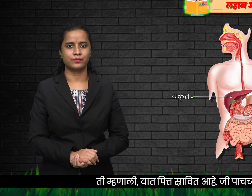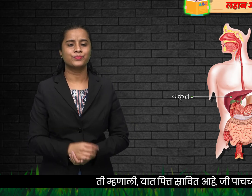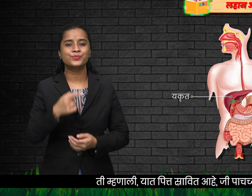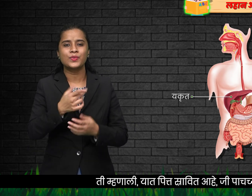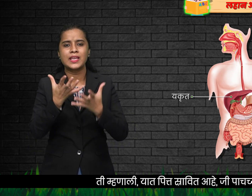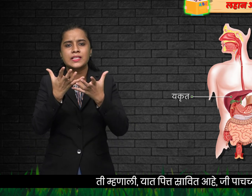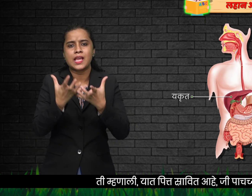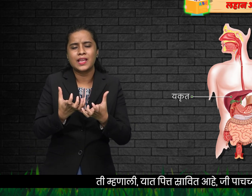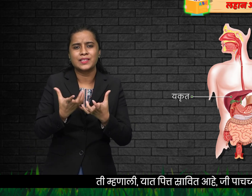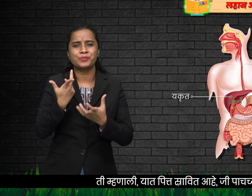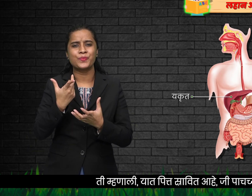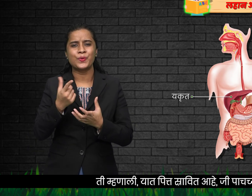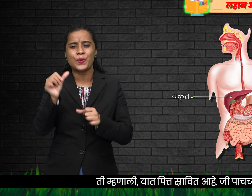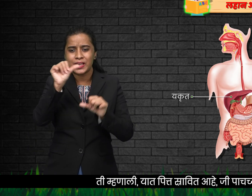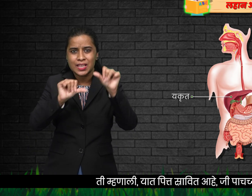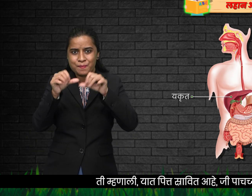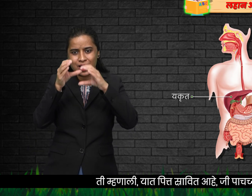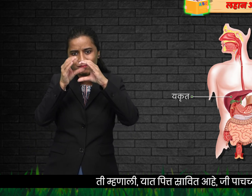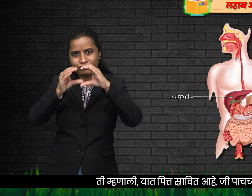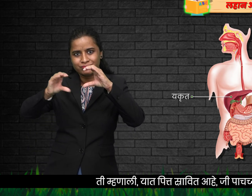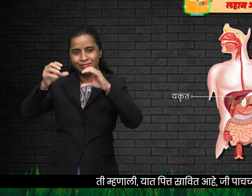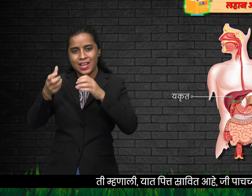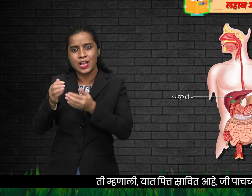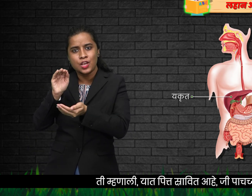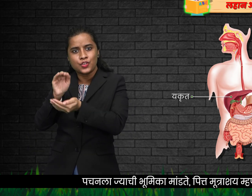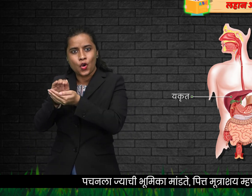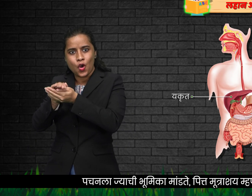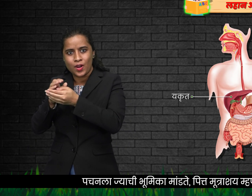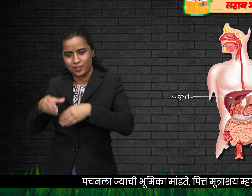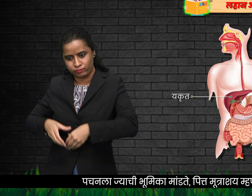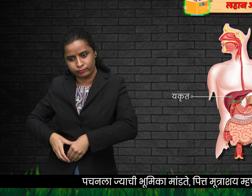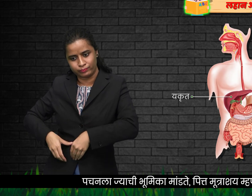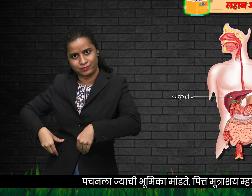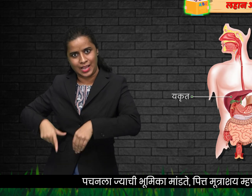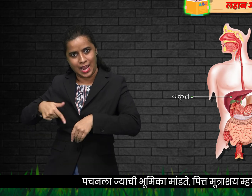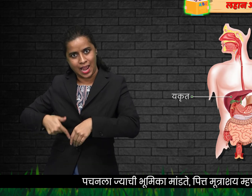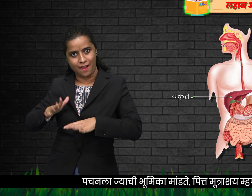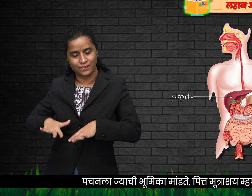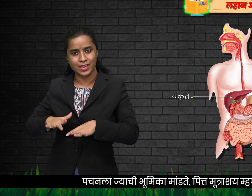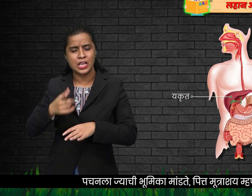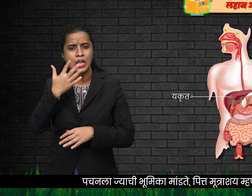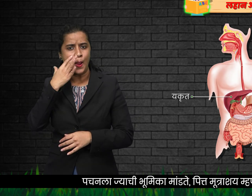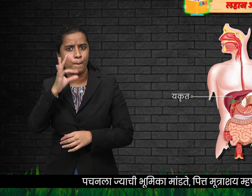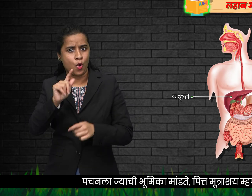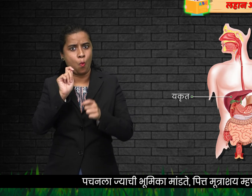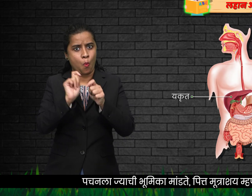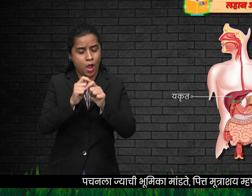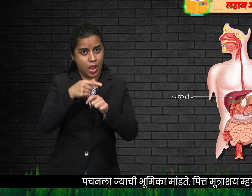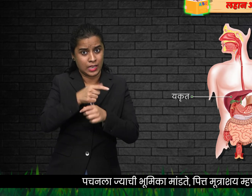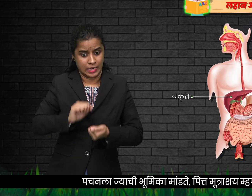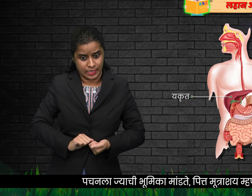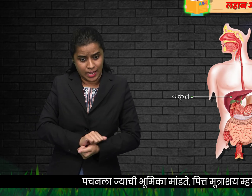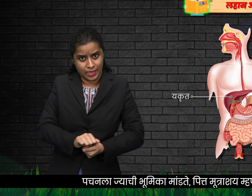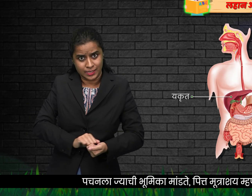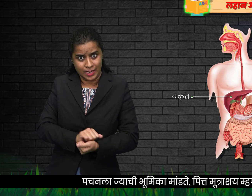ती पिशवी साठवलेले पित्त रसस्त्रवित करते, जे पित्त मूत्राशय नावाची चरबीच्या